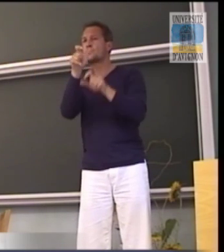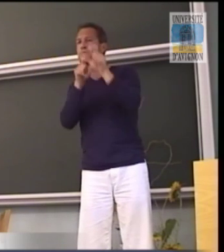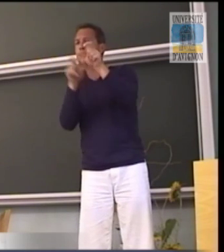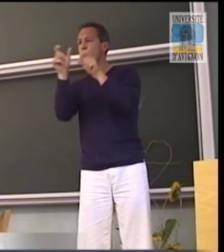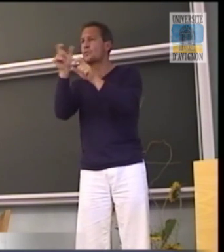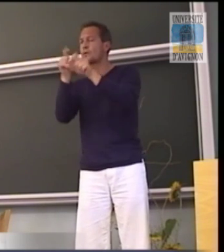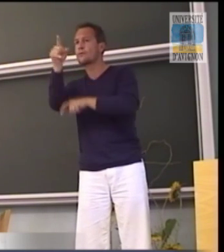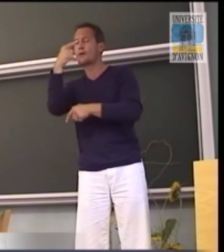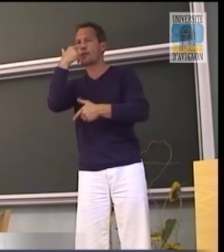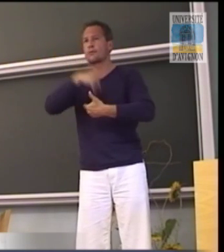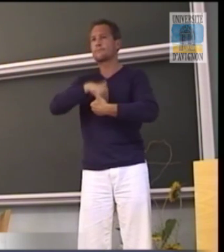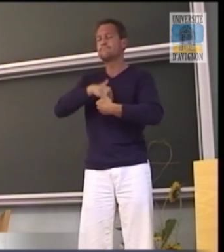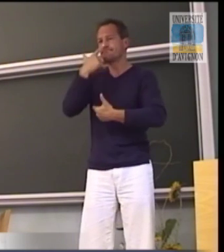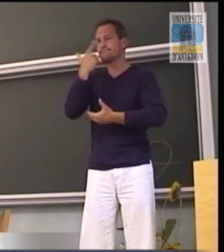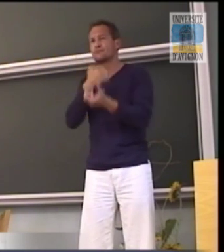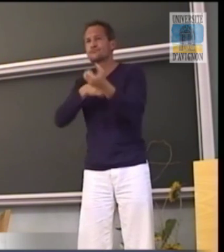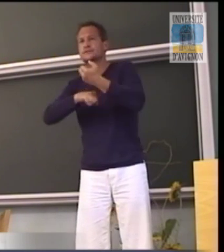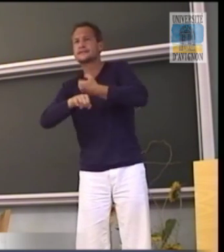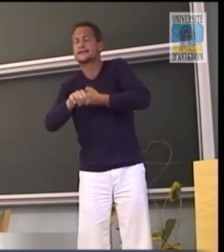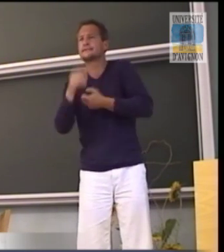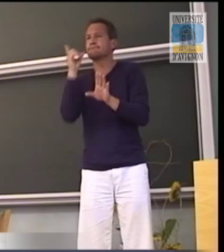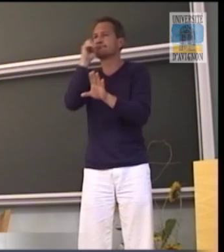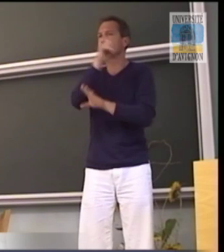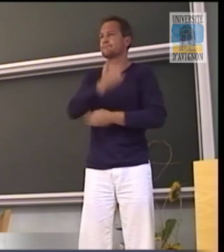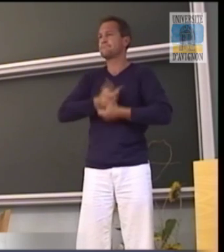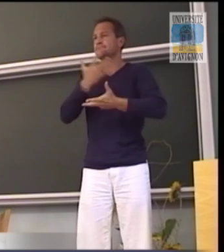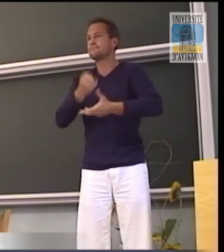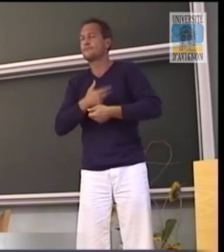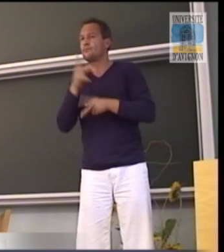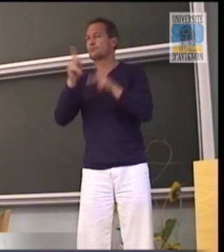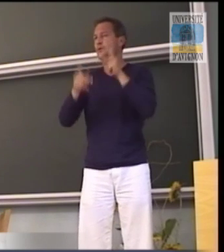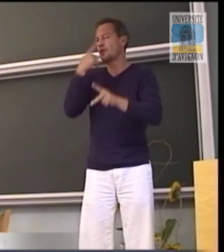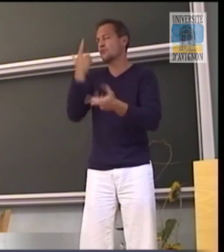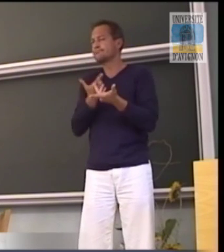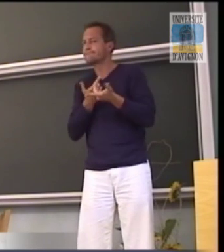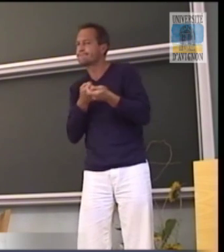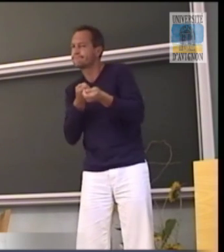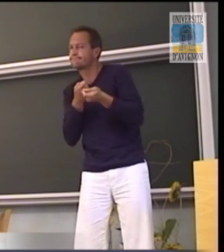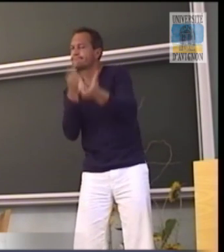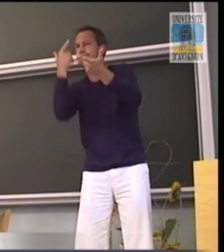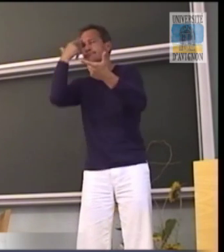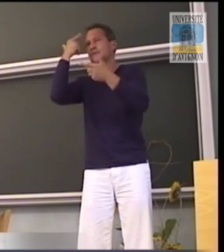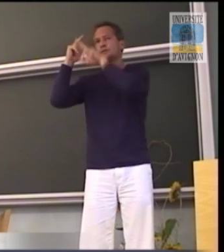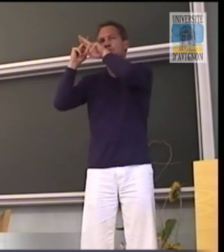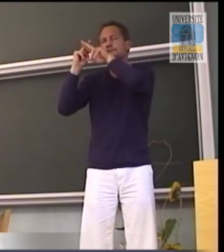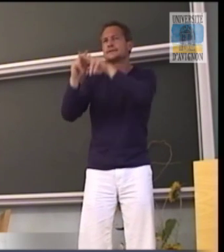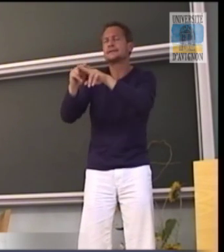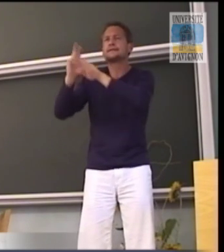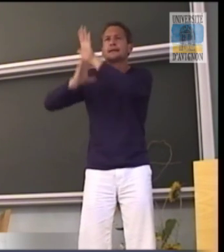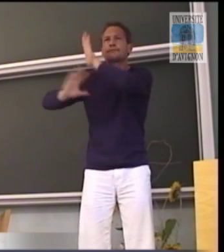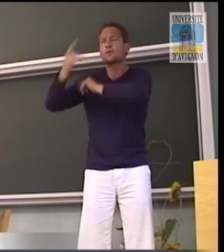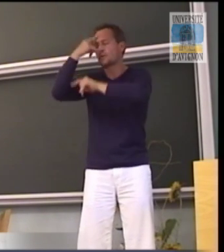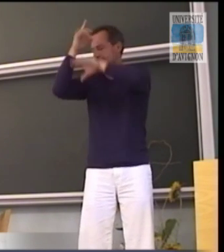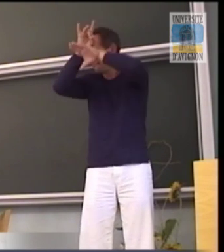moins facile, que nous avions certainement bousculé des émotions, des souvenirs, qu'il y avait eu certainement des reflux,